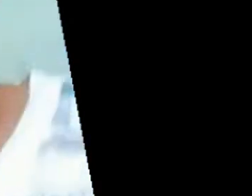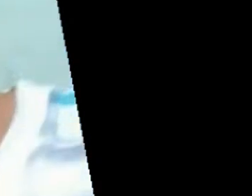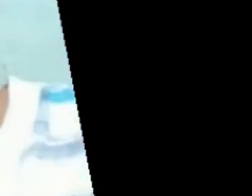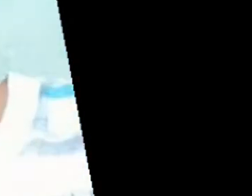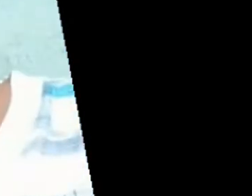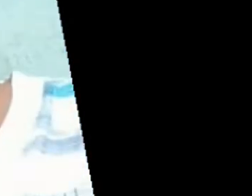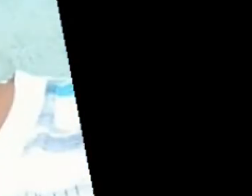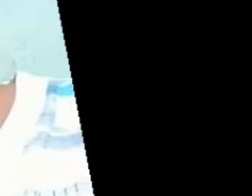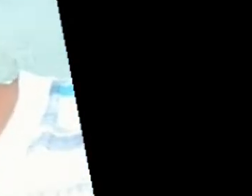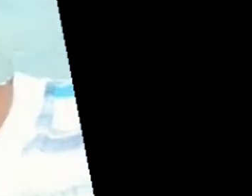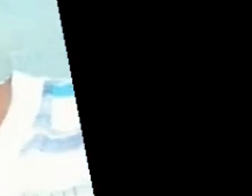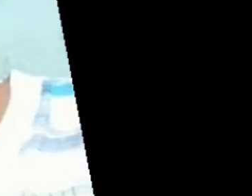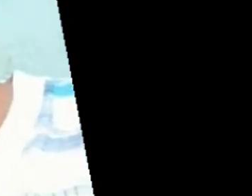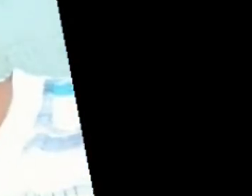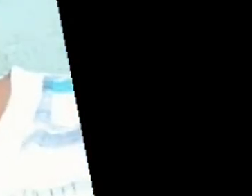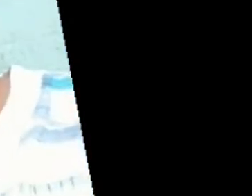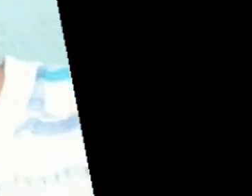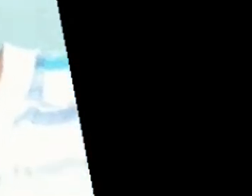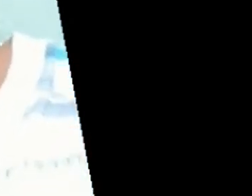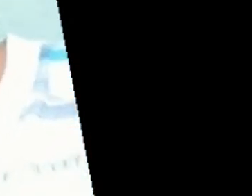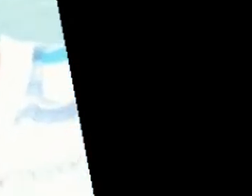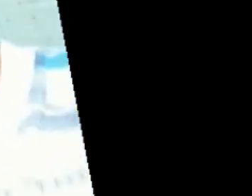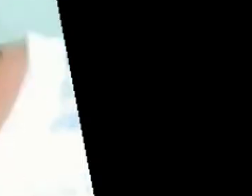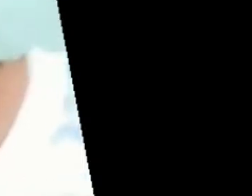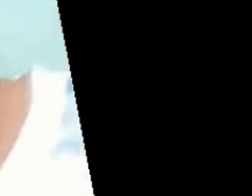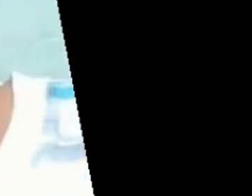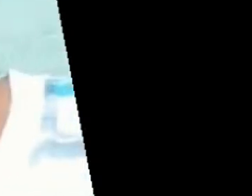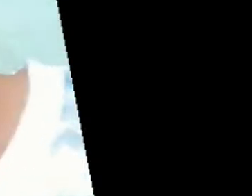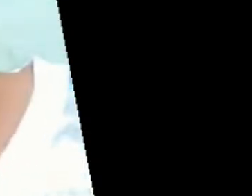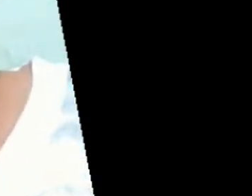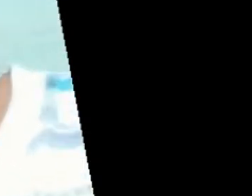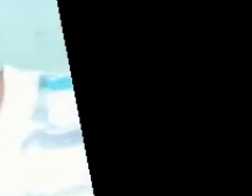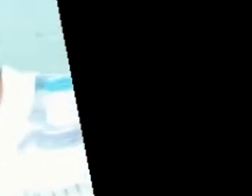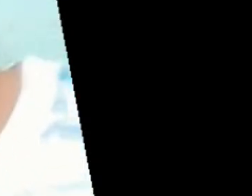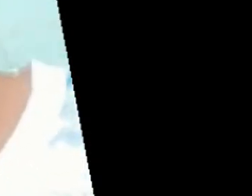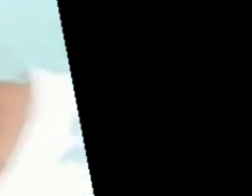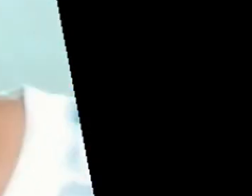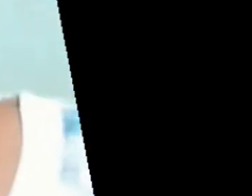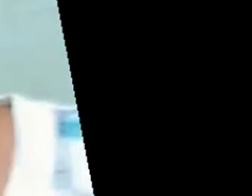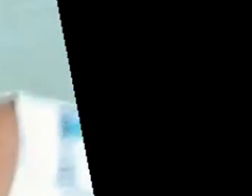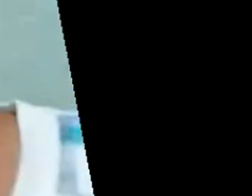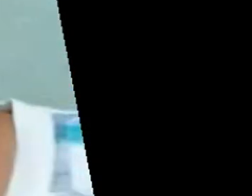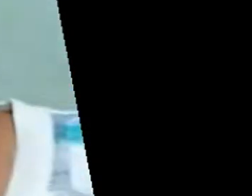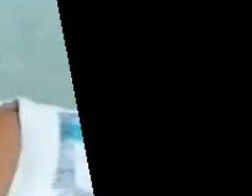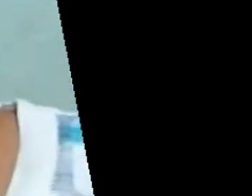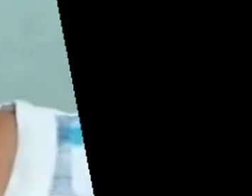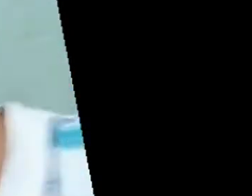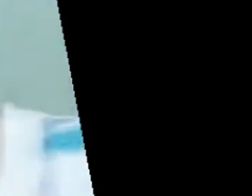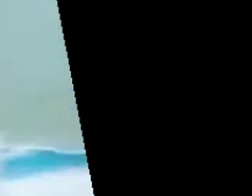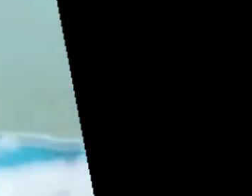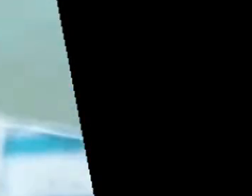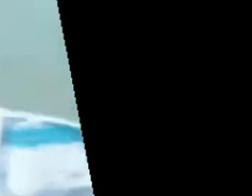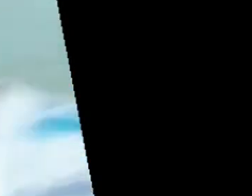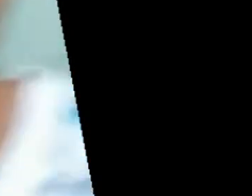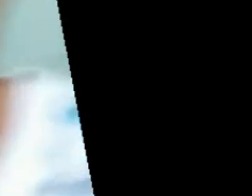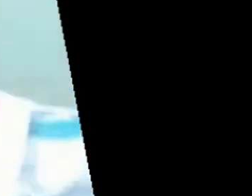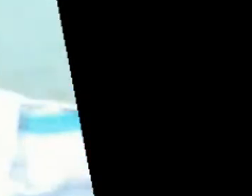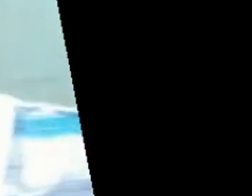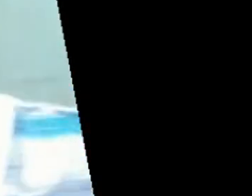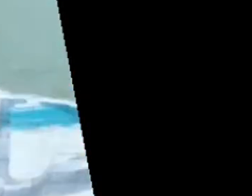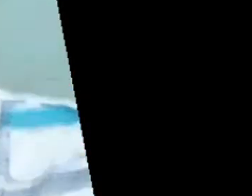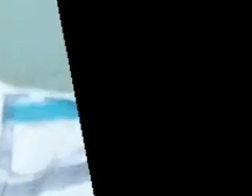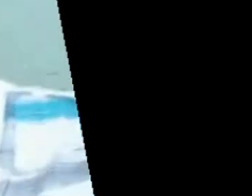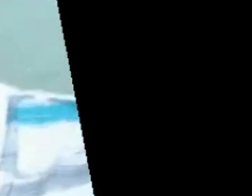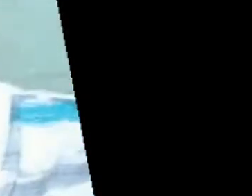Se pudéssemos voltar no tempo, eu não sei vocês, mas eu, se